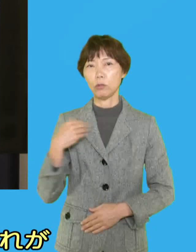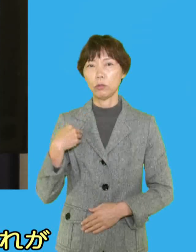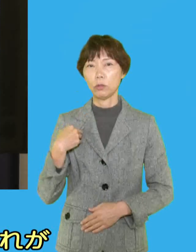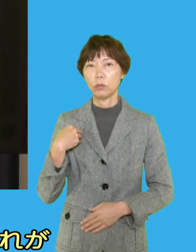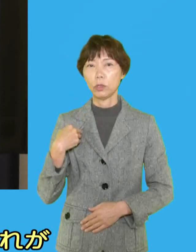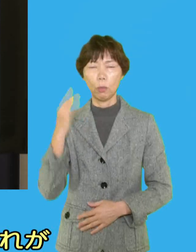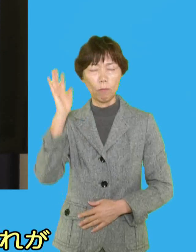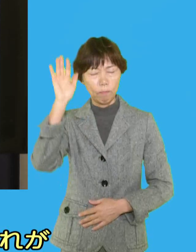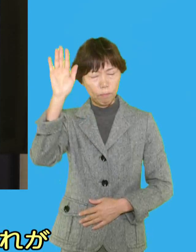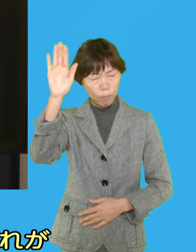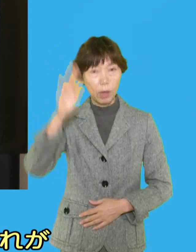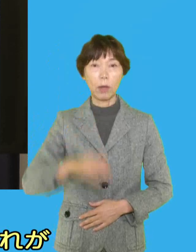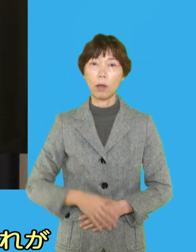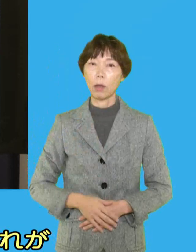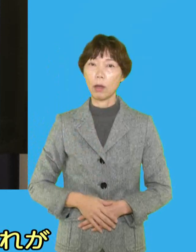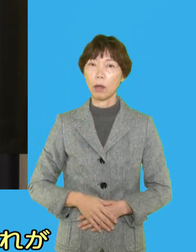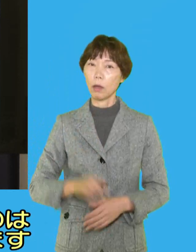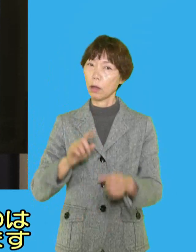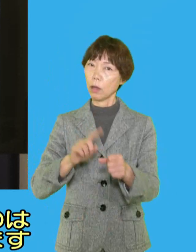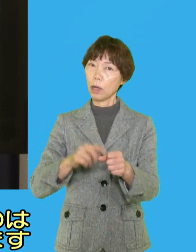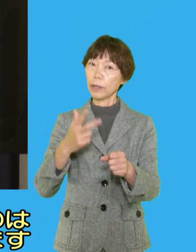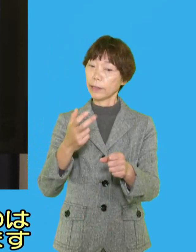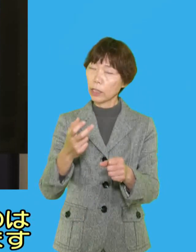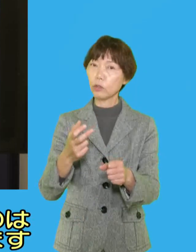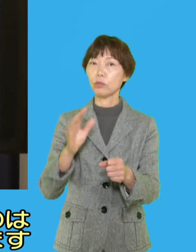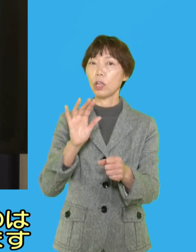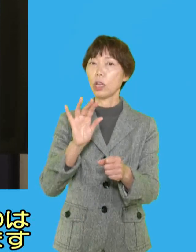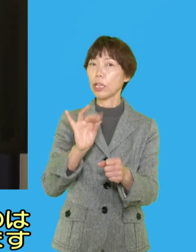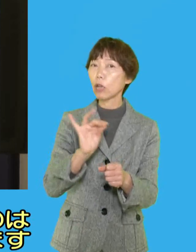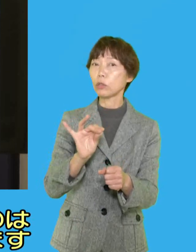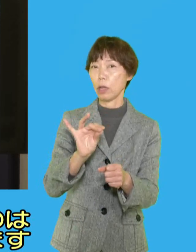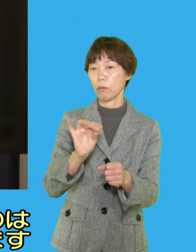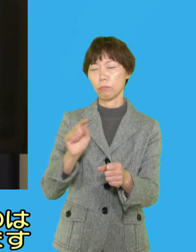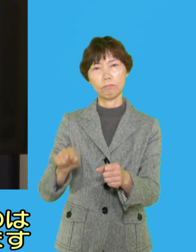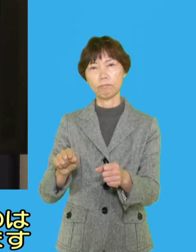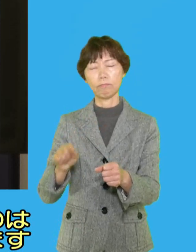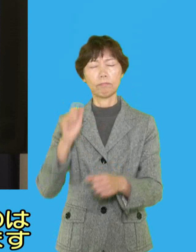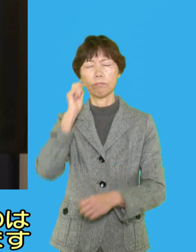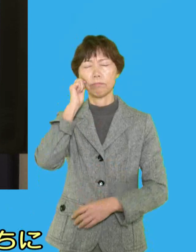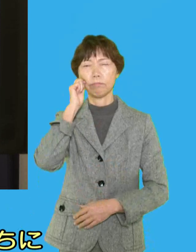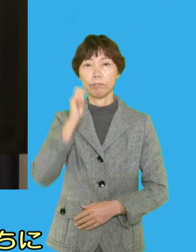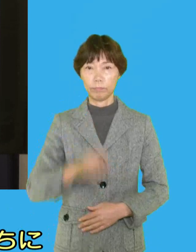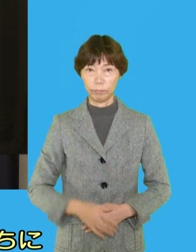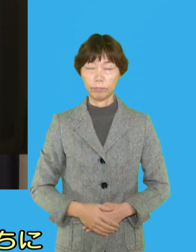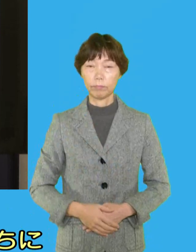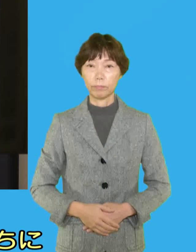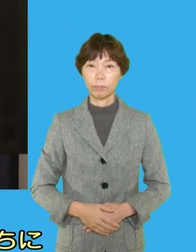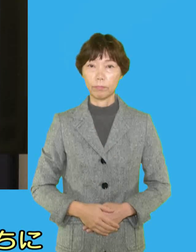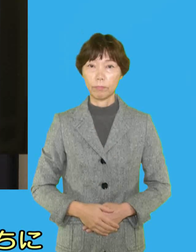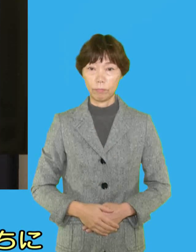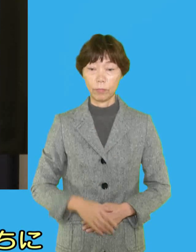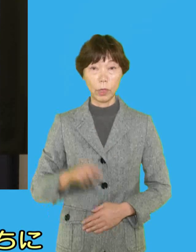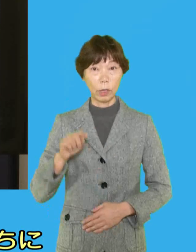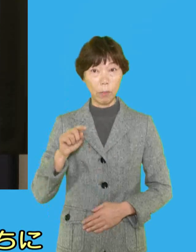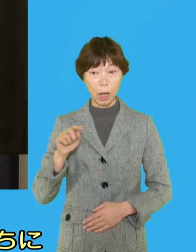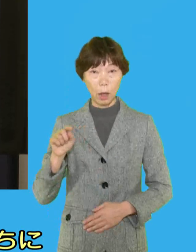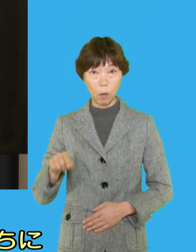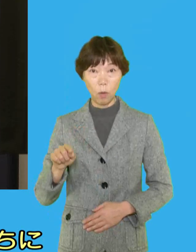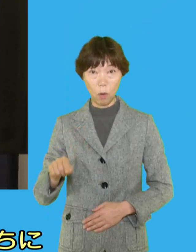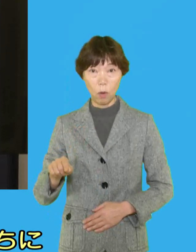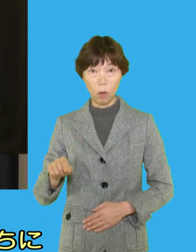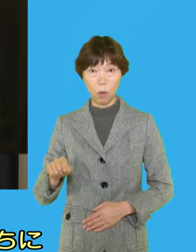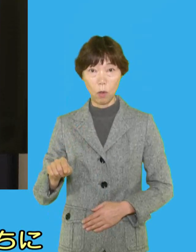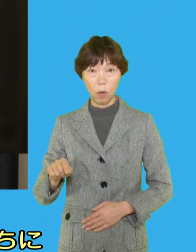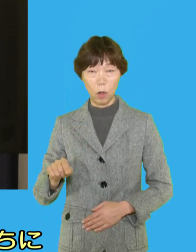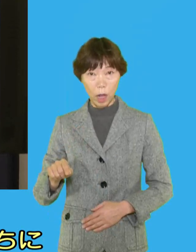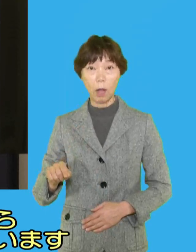った時点ではそれが70年100年ということは少し難しいとは思いますので、今博物館の機能が有効に活